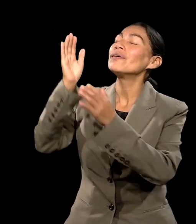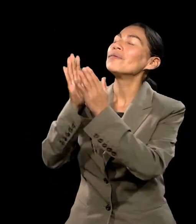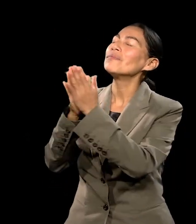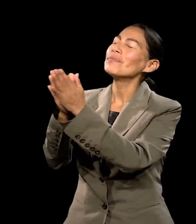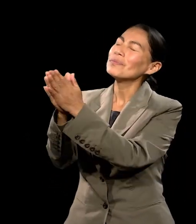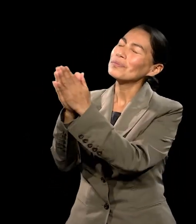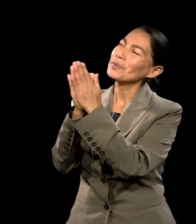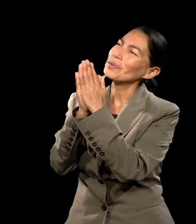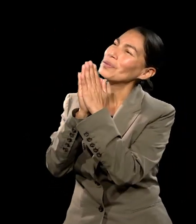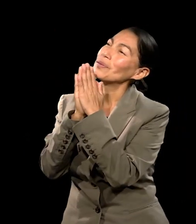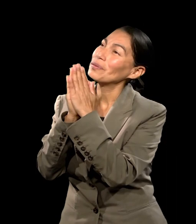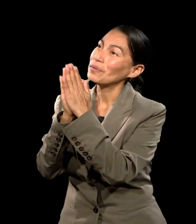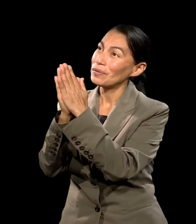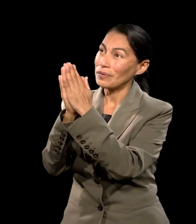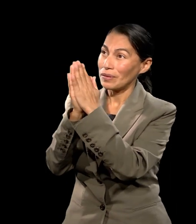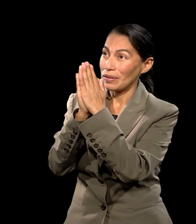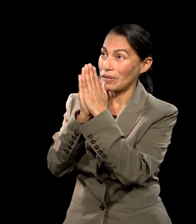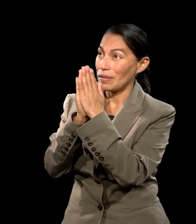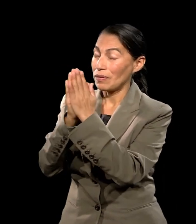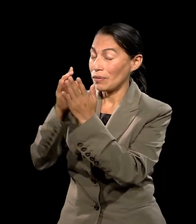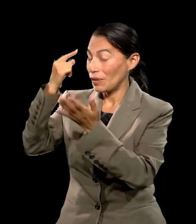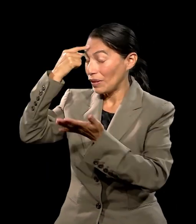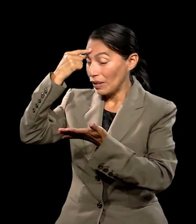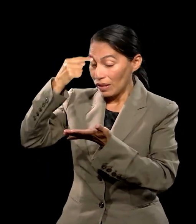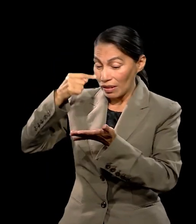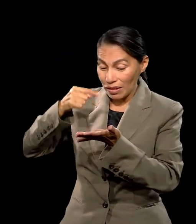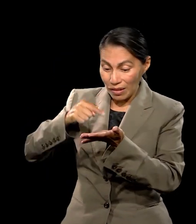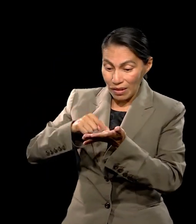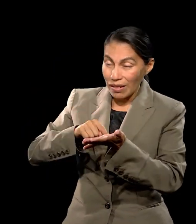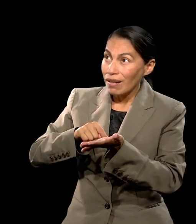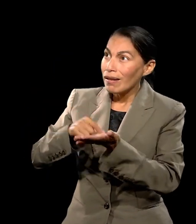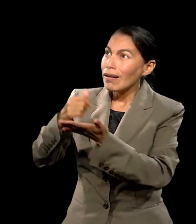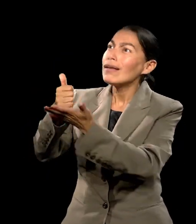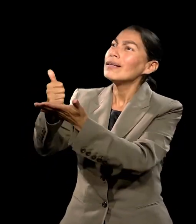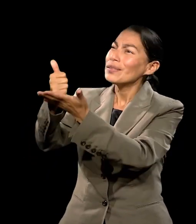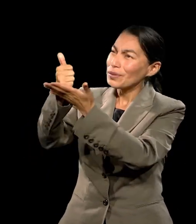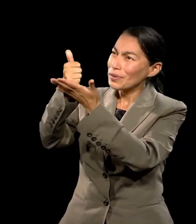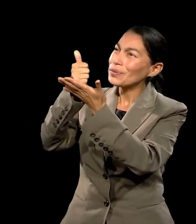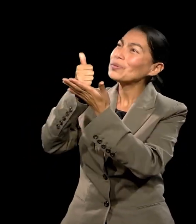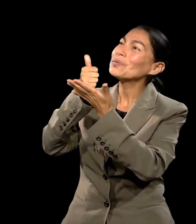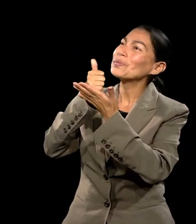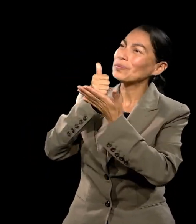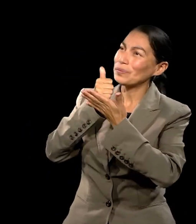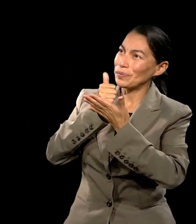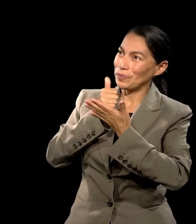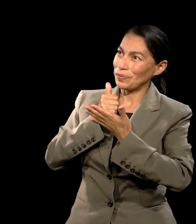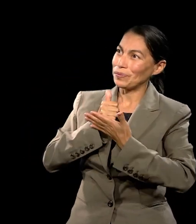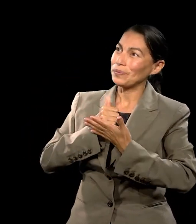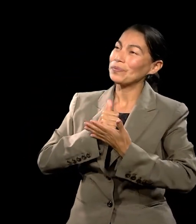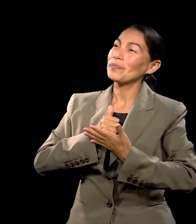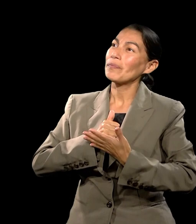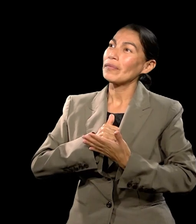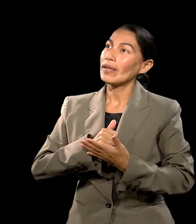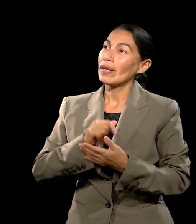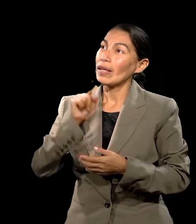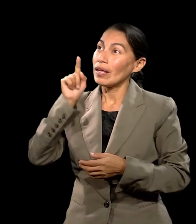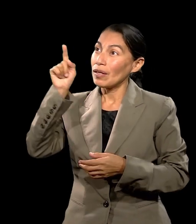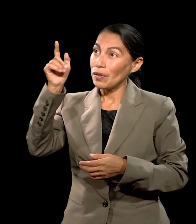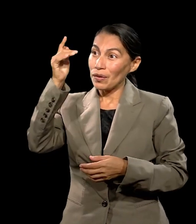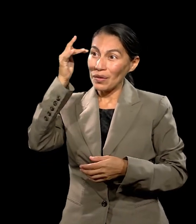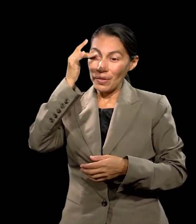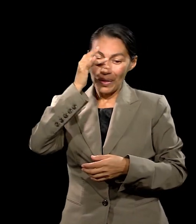Cristo, ayúdame a creer, toca mi